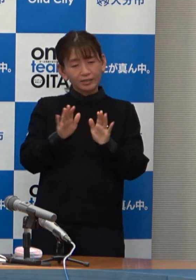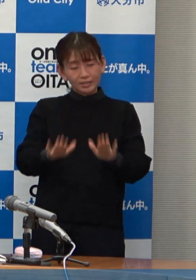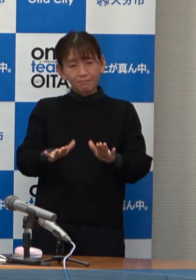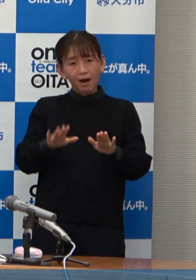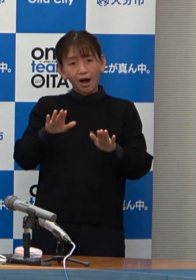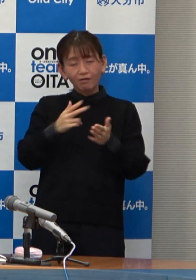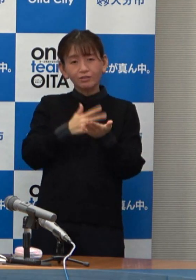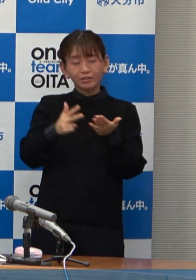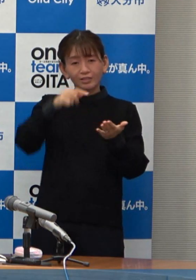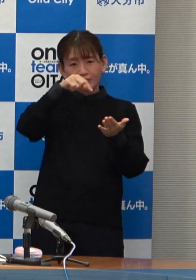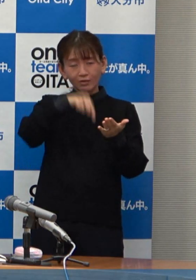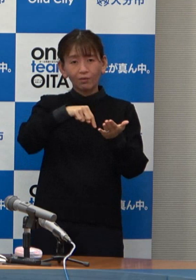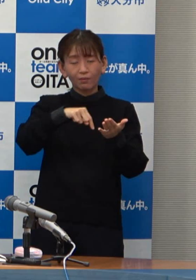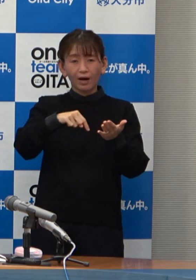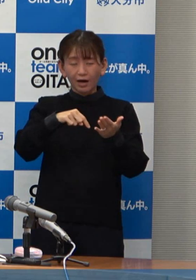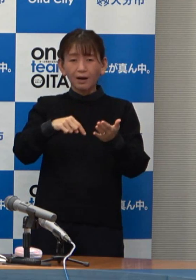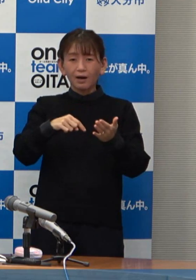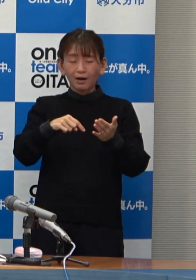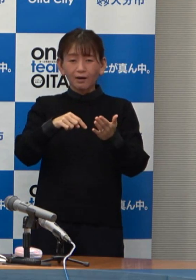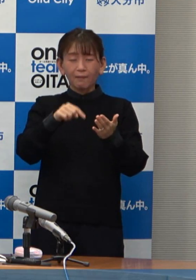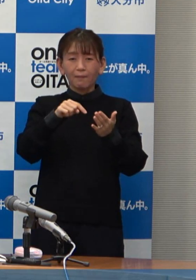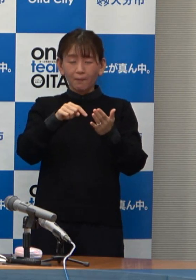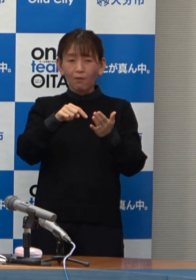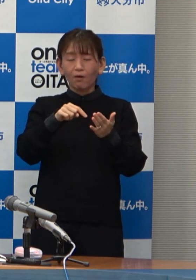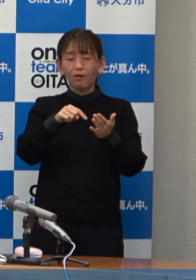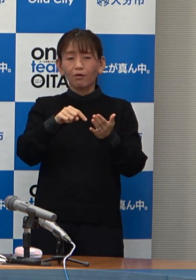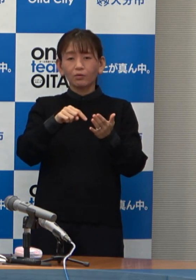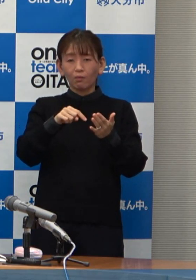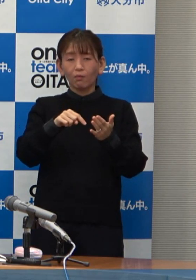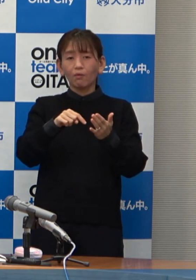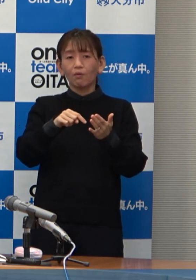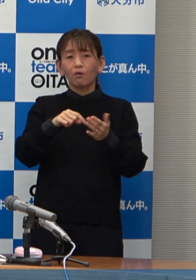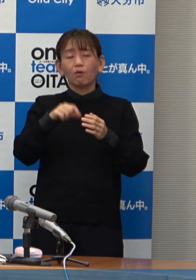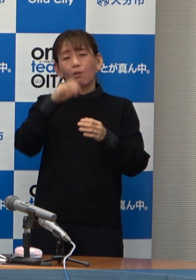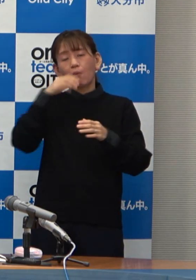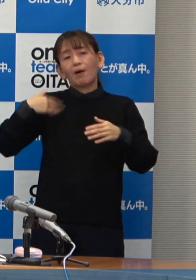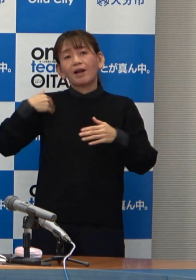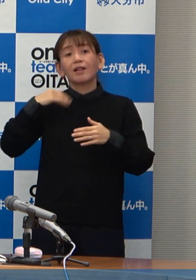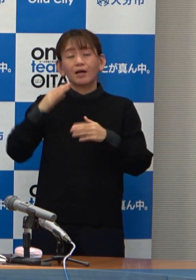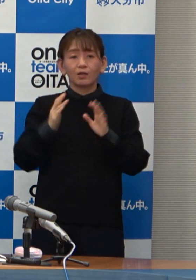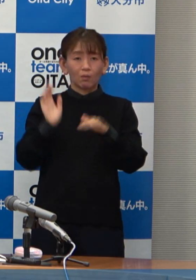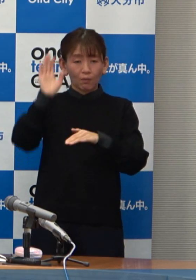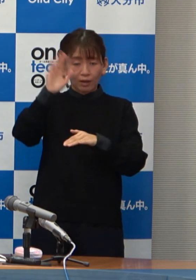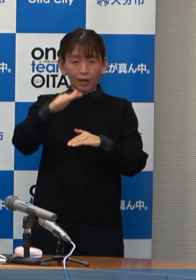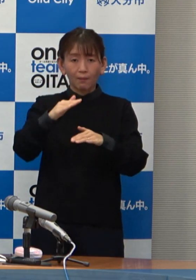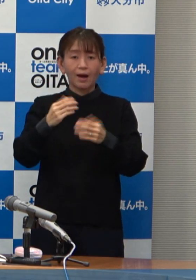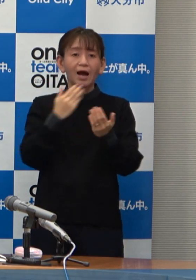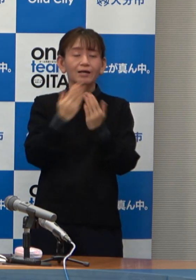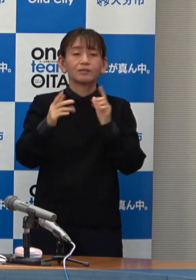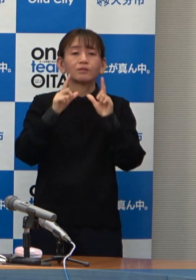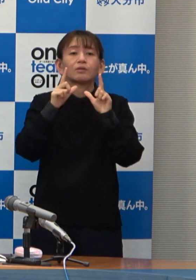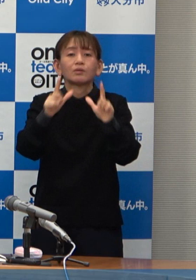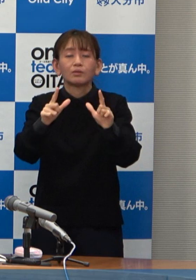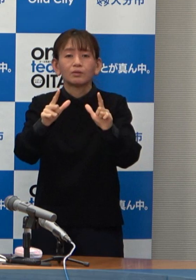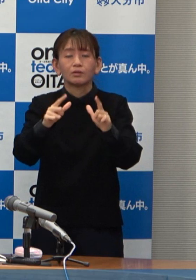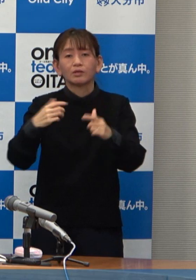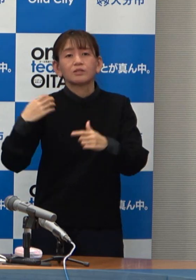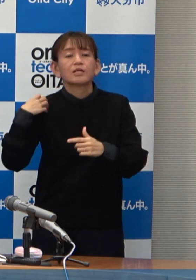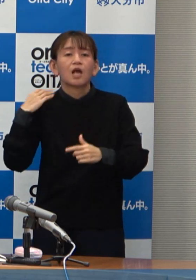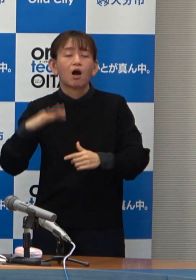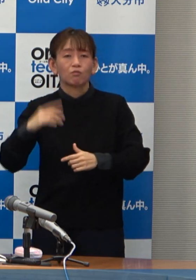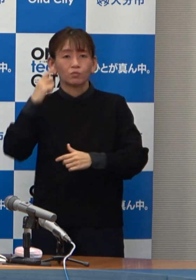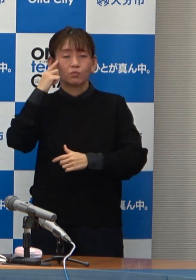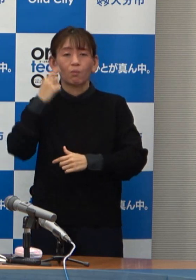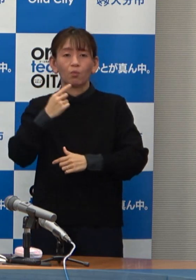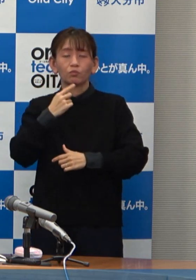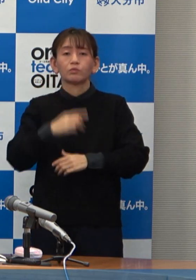読む読めばいいのかもしれないけどちょっと分からないんだけど私はいずれ明らかにしなきゃいけない責任だと思っでタイミング